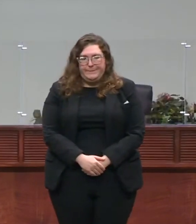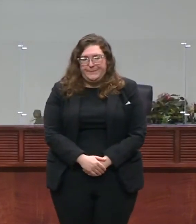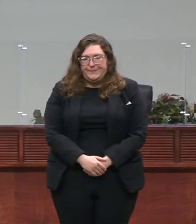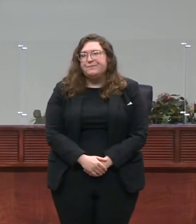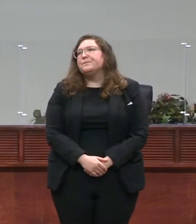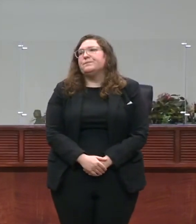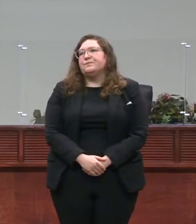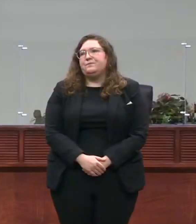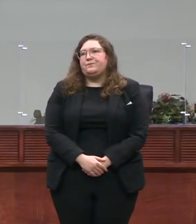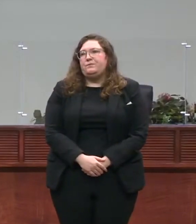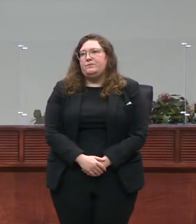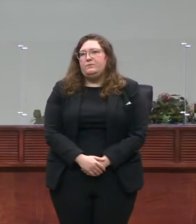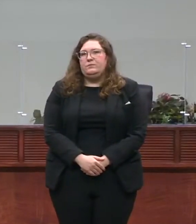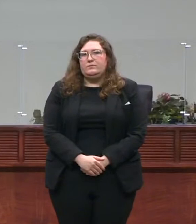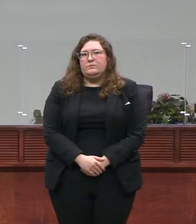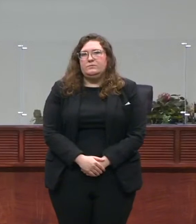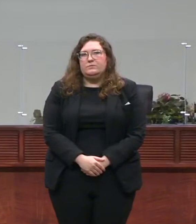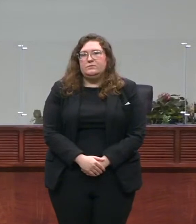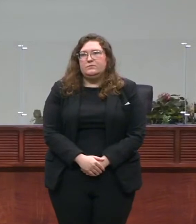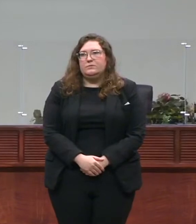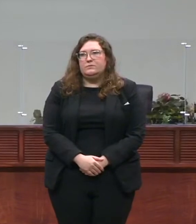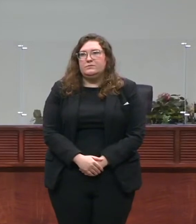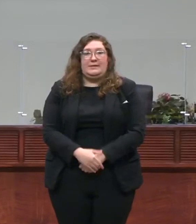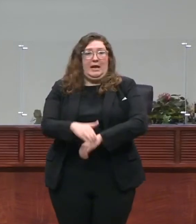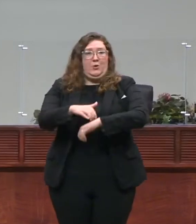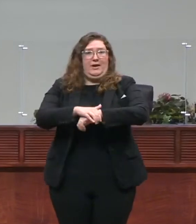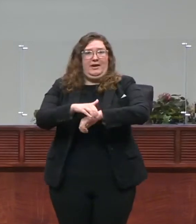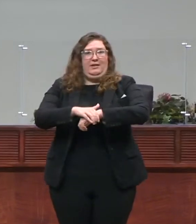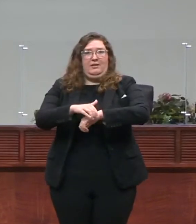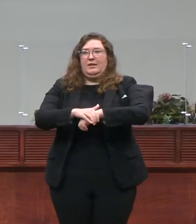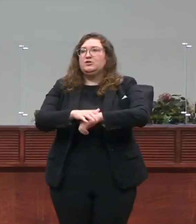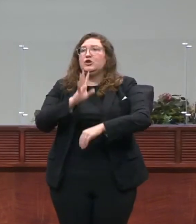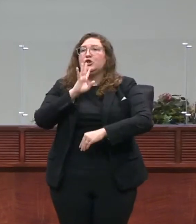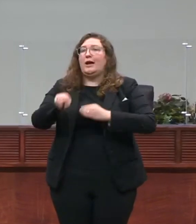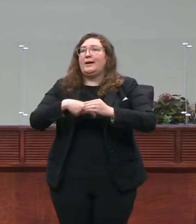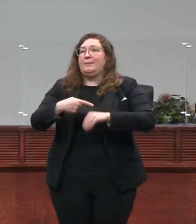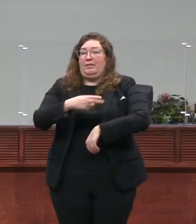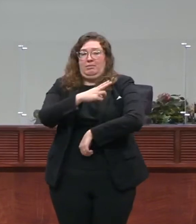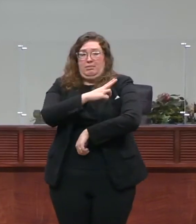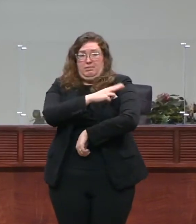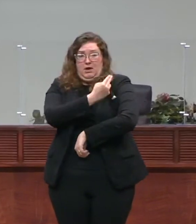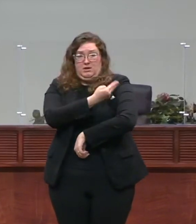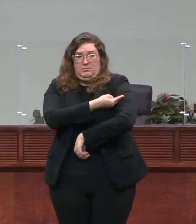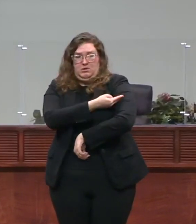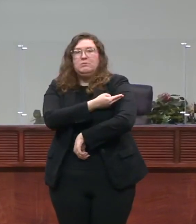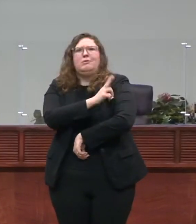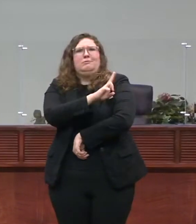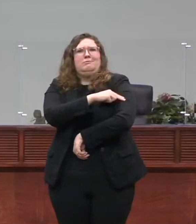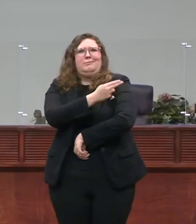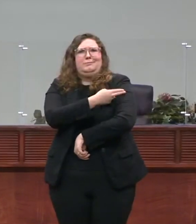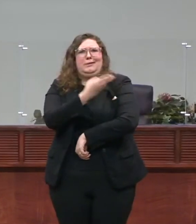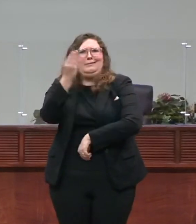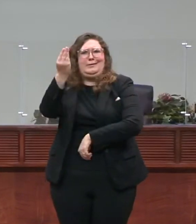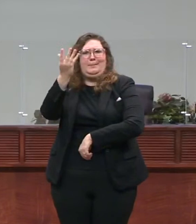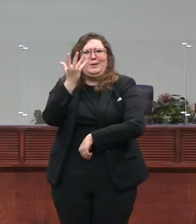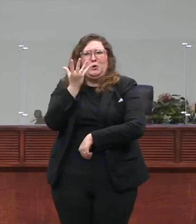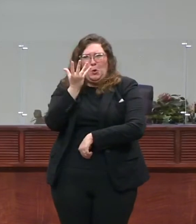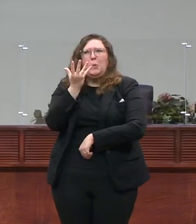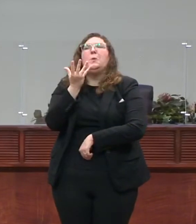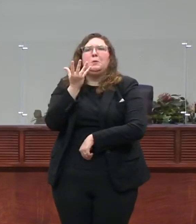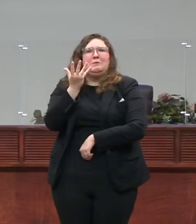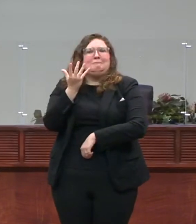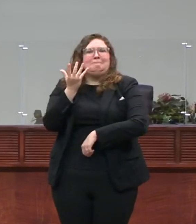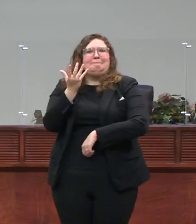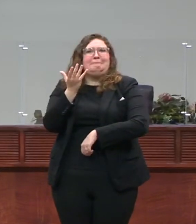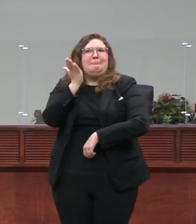casos que tienen hospitalizados. With regard to the hospital, the question was, the hospital has reported that they still have capacity, but